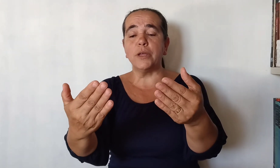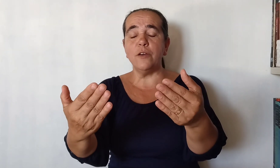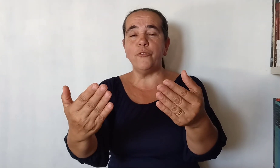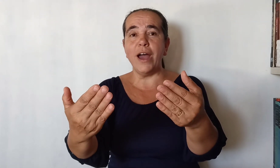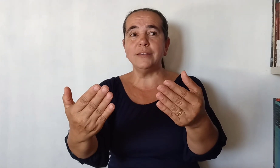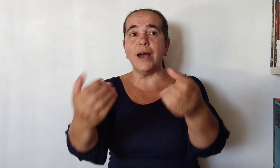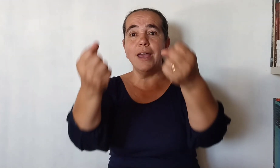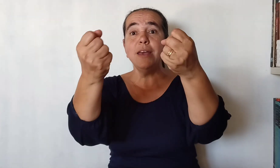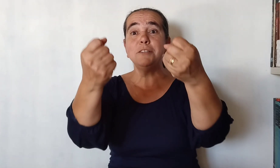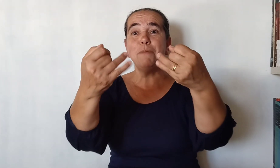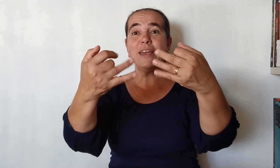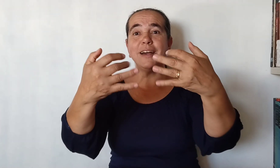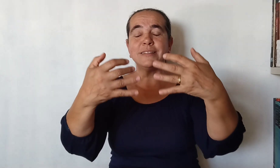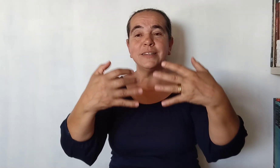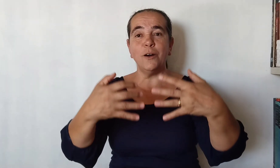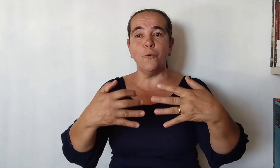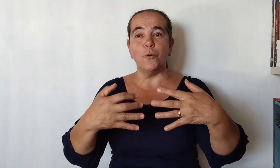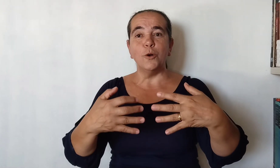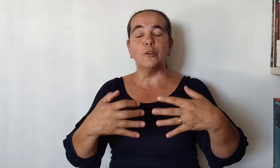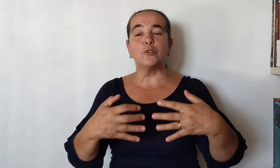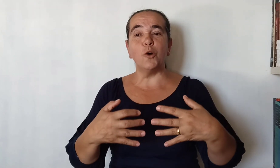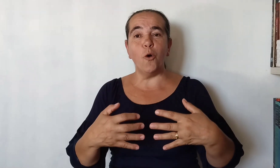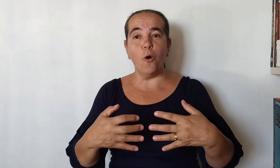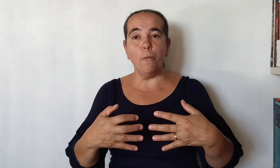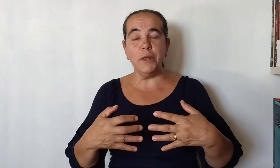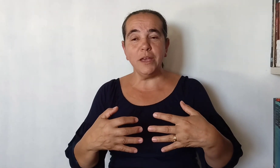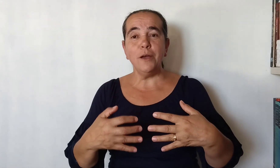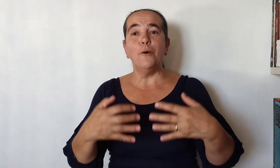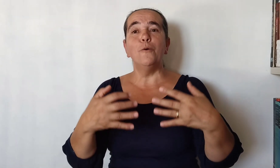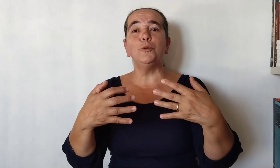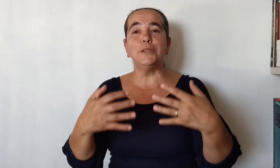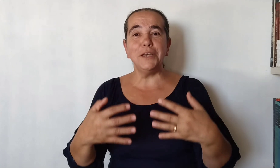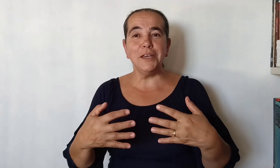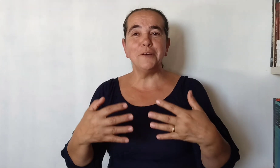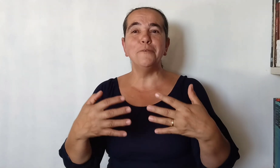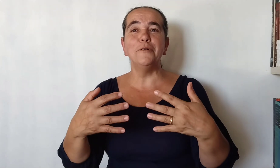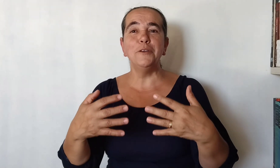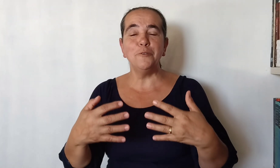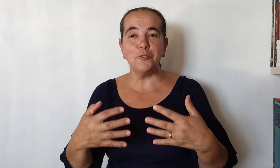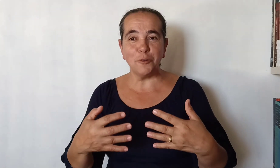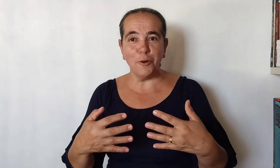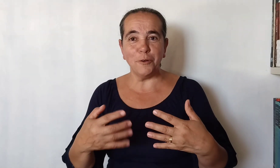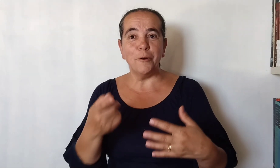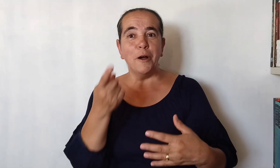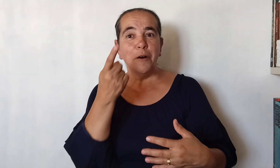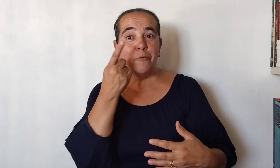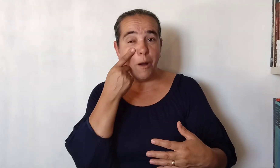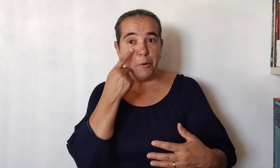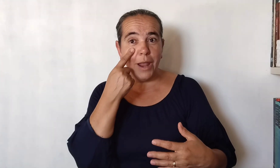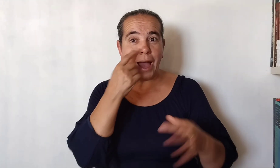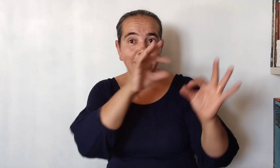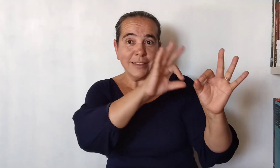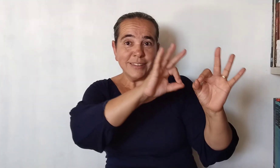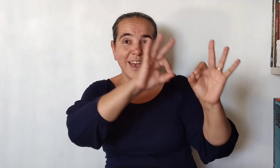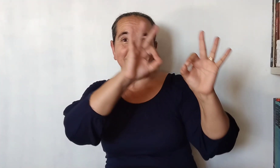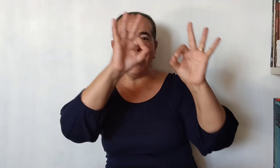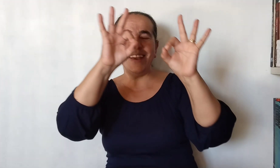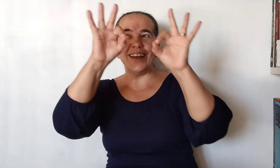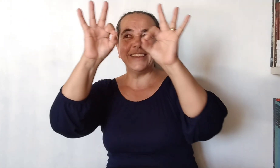porque faz a explicação sobre o trigo e o joio. Vamos lá? Segue aí até